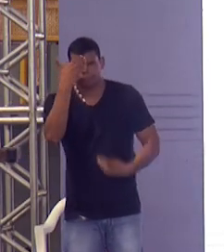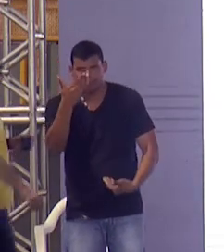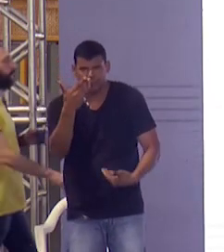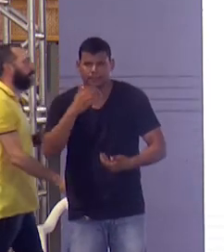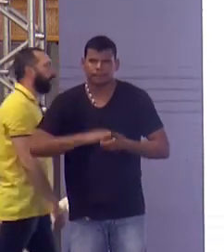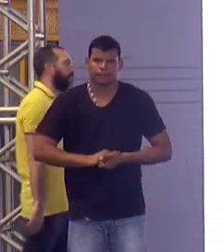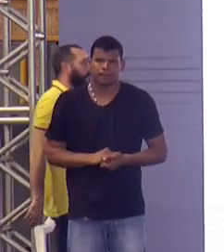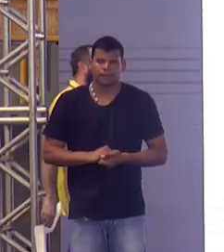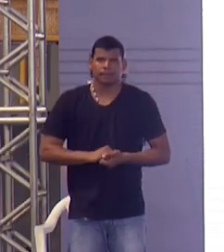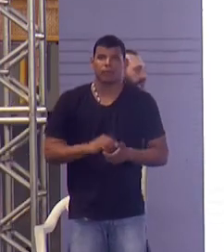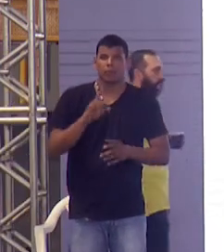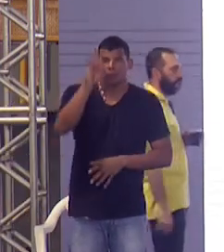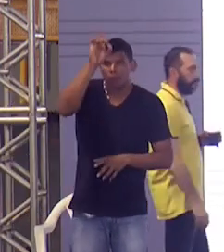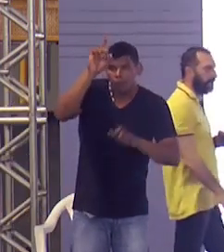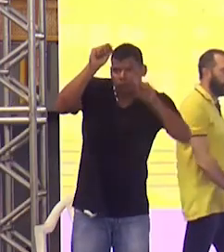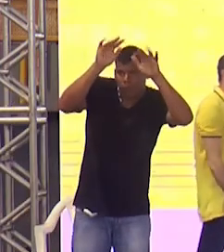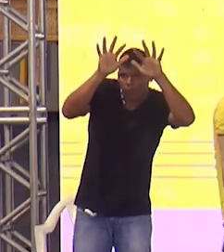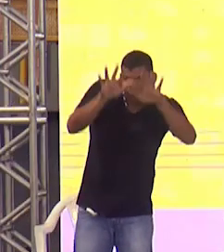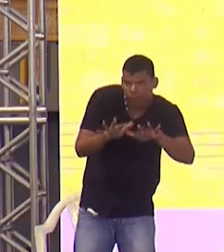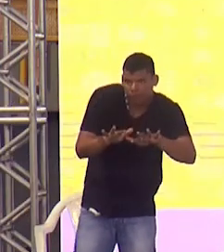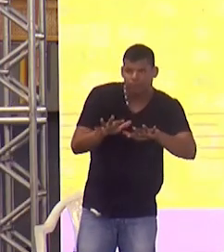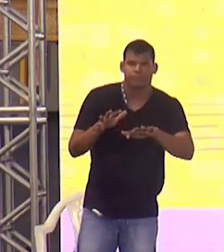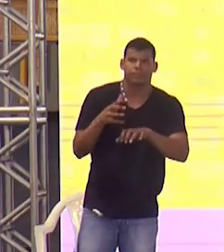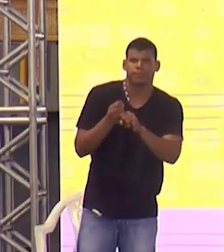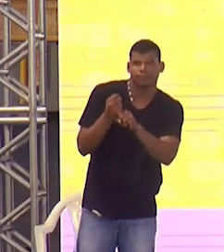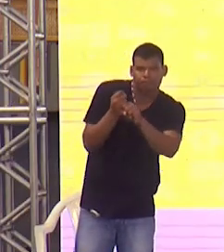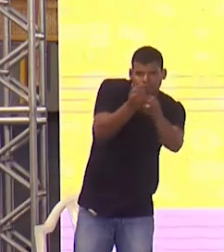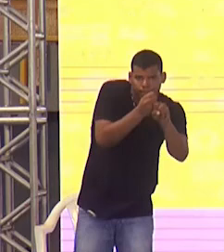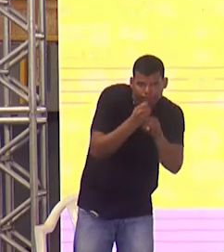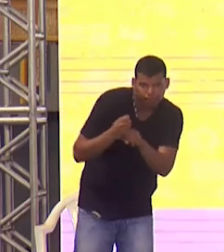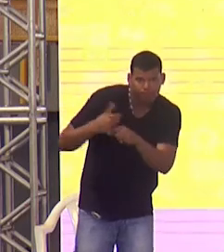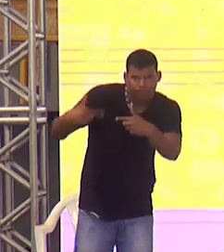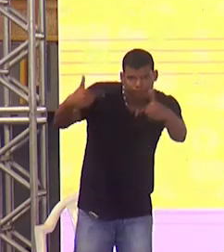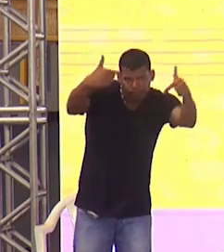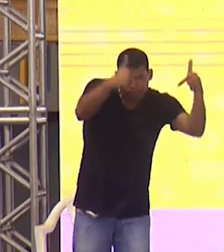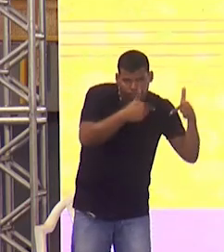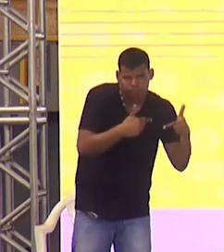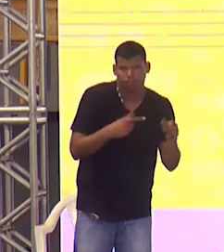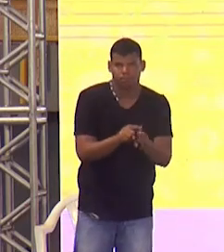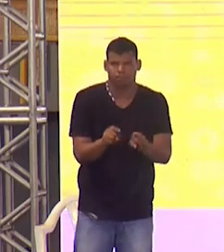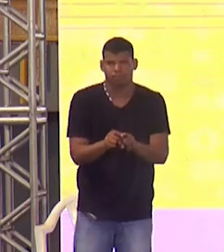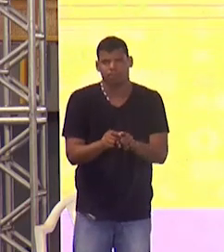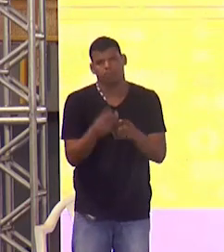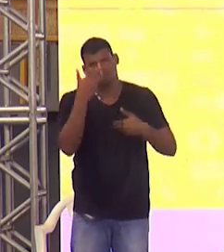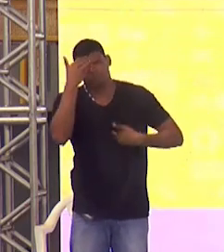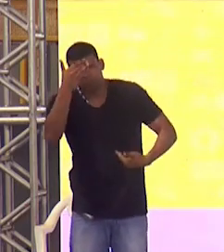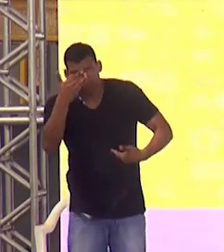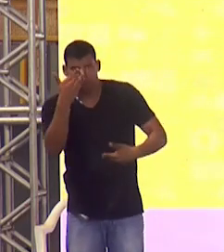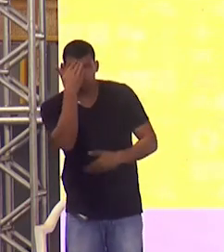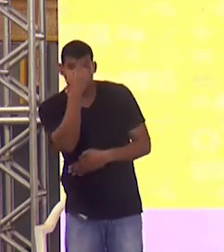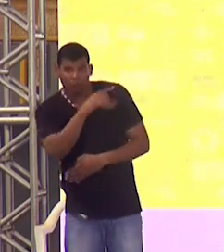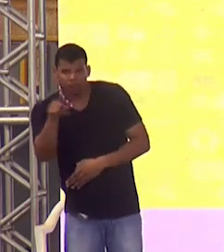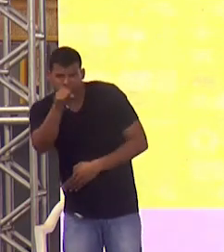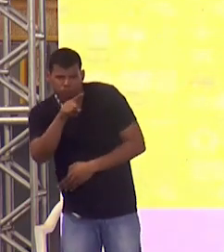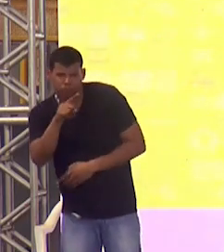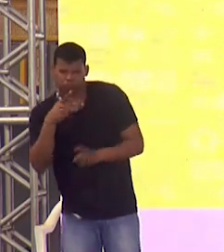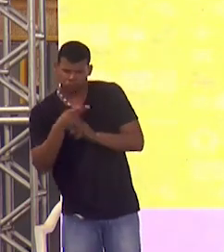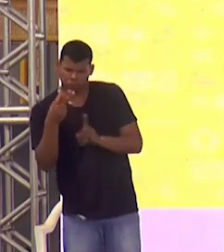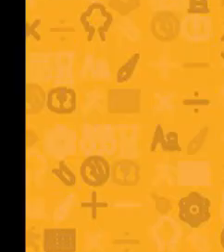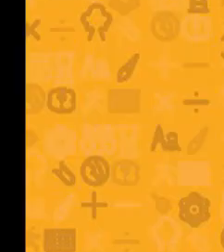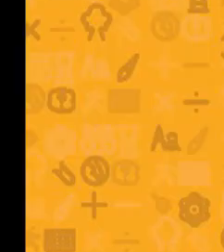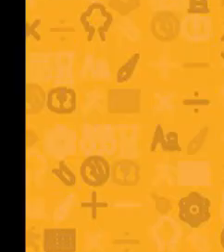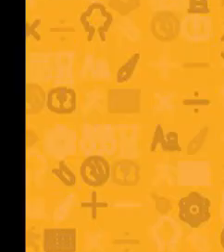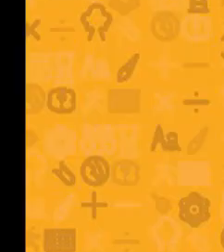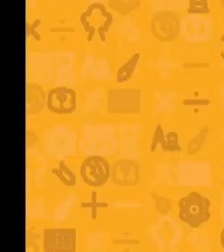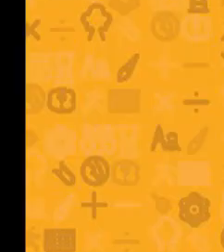certo? Que Deus abençoe vocês ao longo desse ano, desse trabalho, tá bom? E sucesso total para vocês.